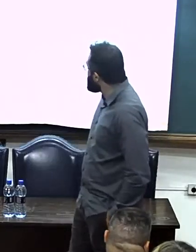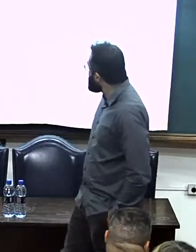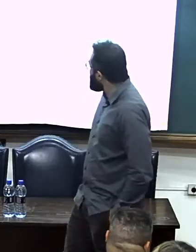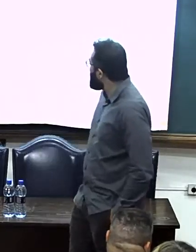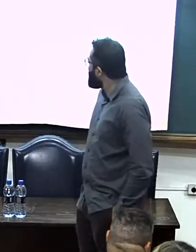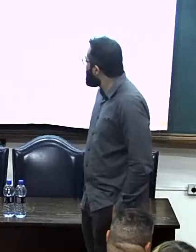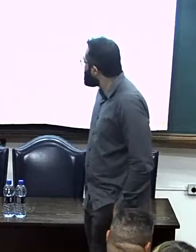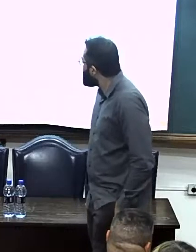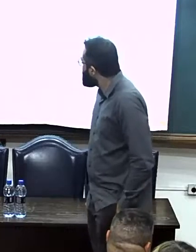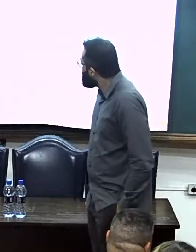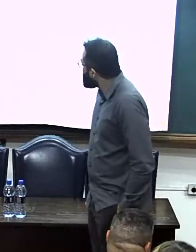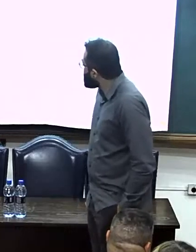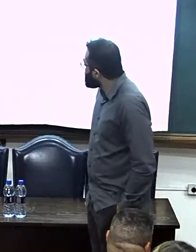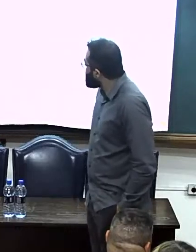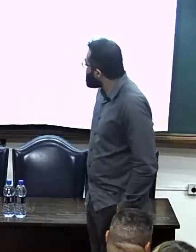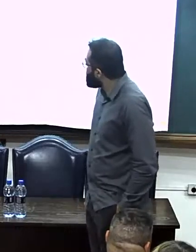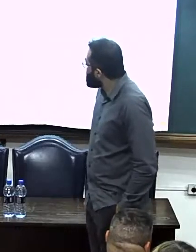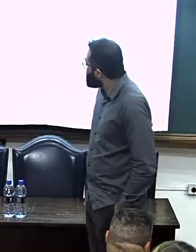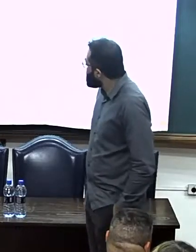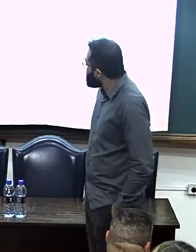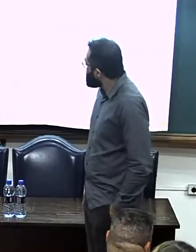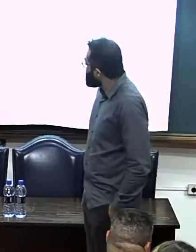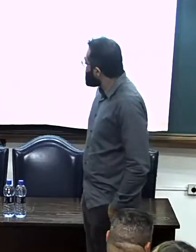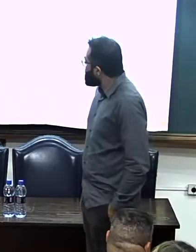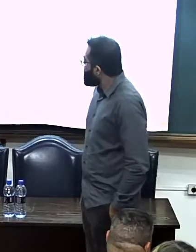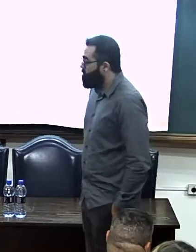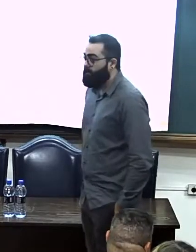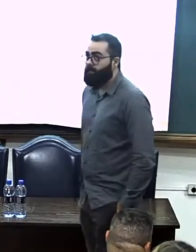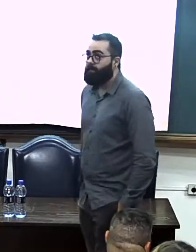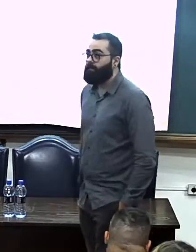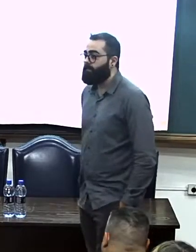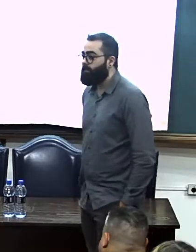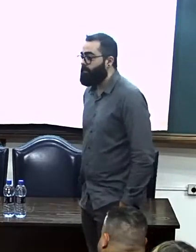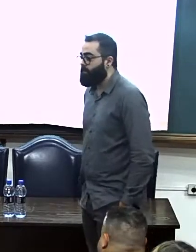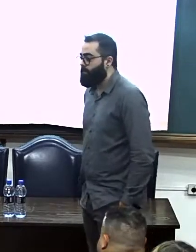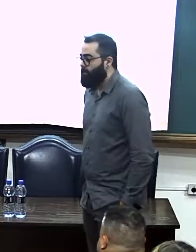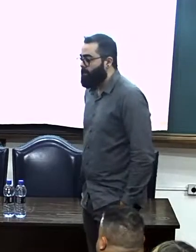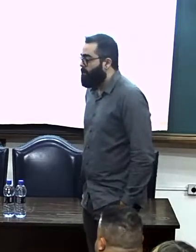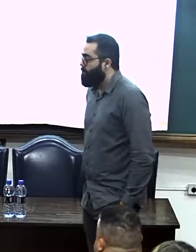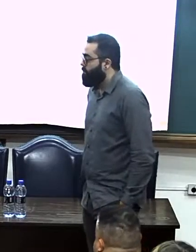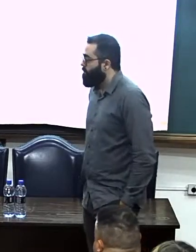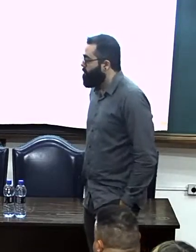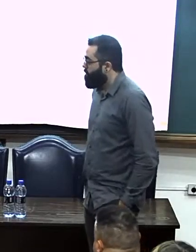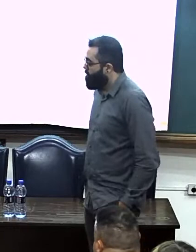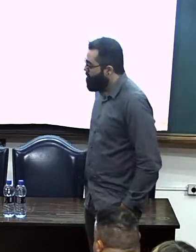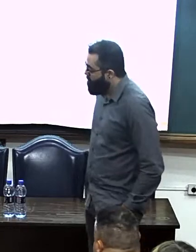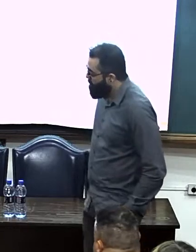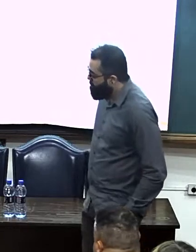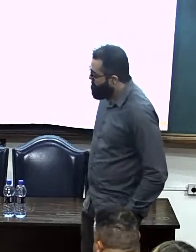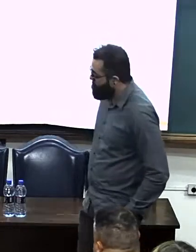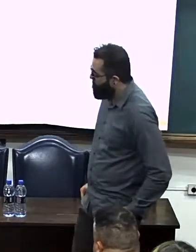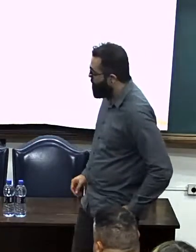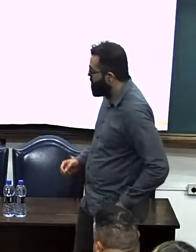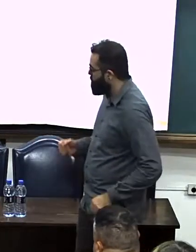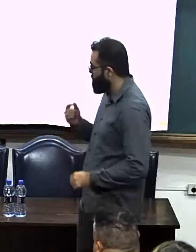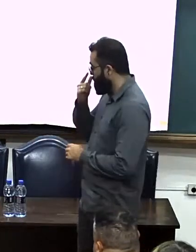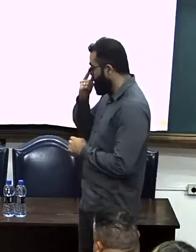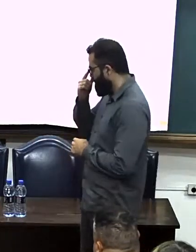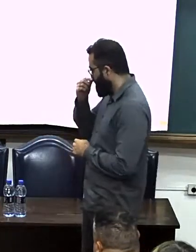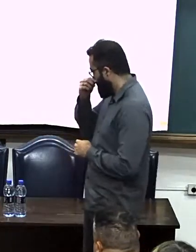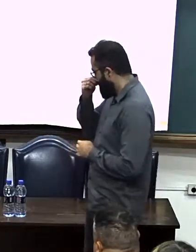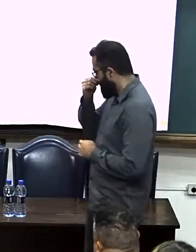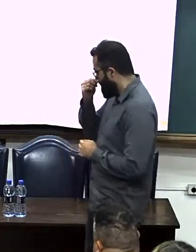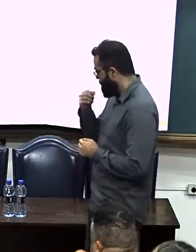de deslocamento da mandíbula que se baseiam na estrutura métrica da língua. E o quarto ponto é que